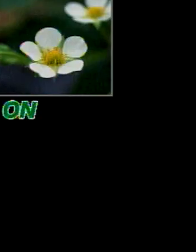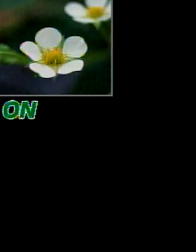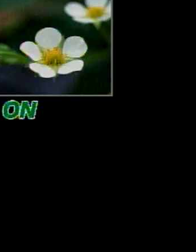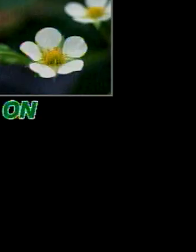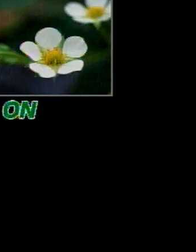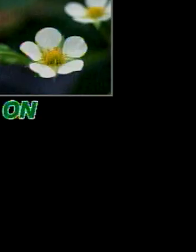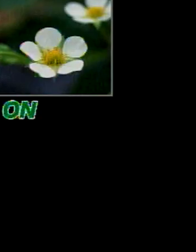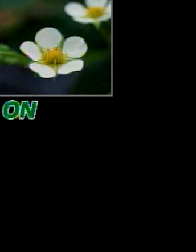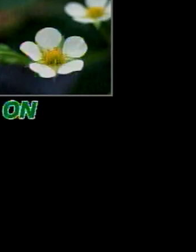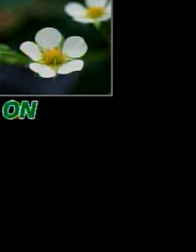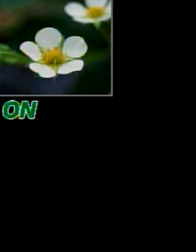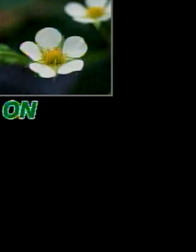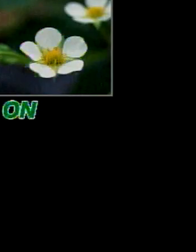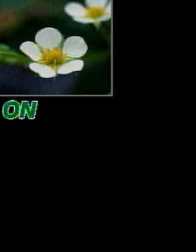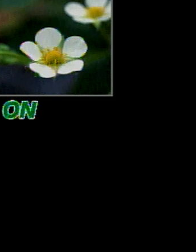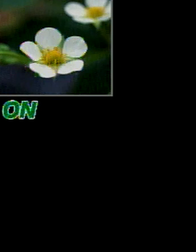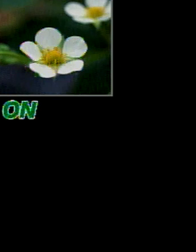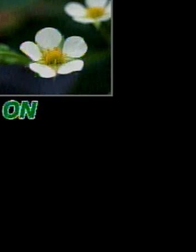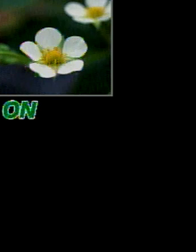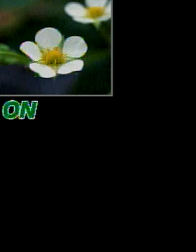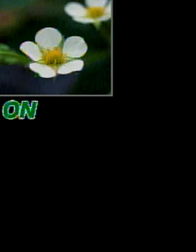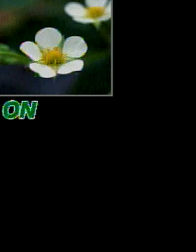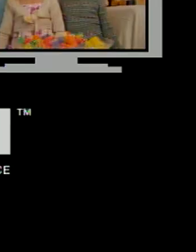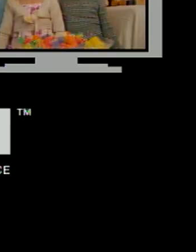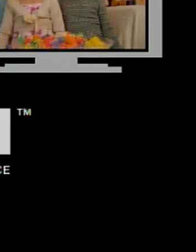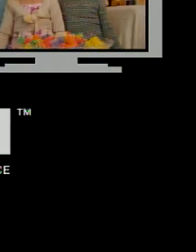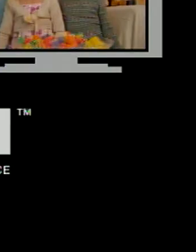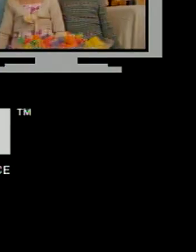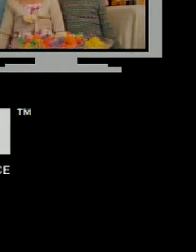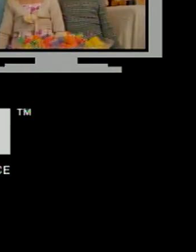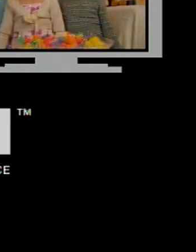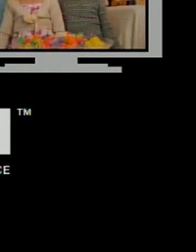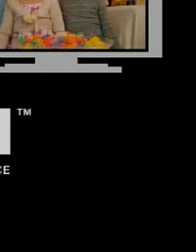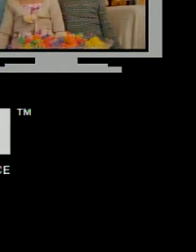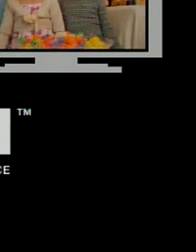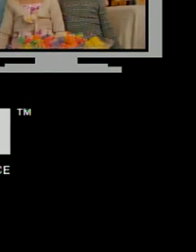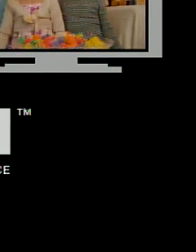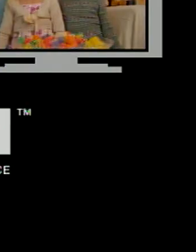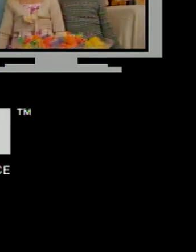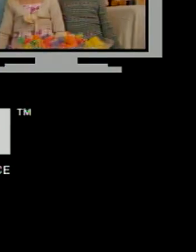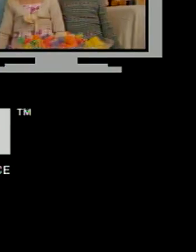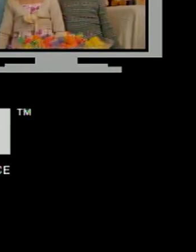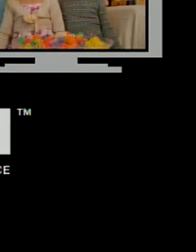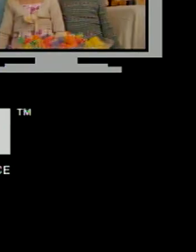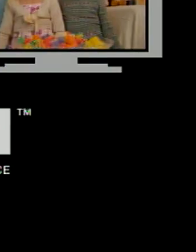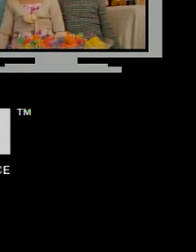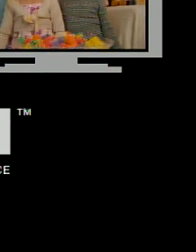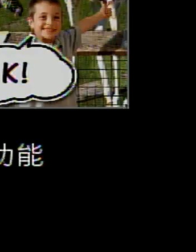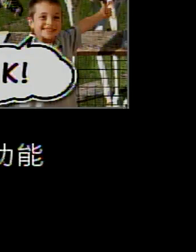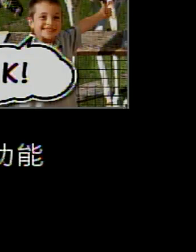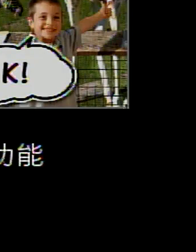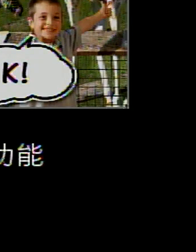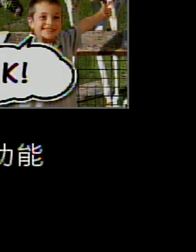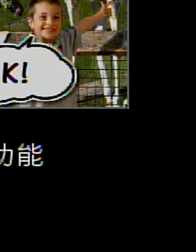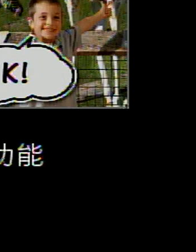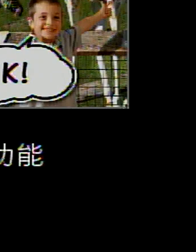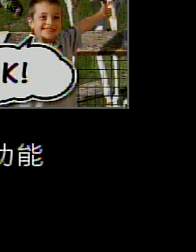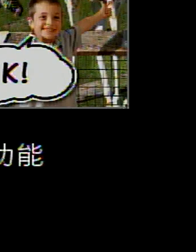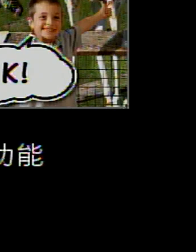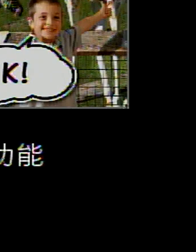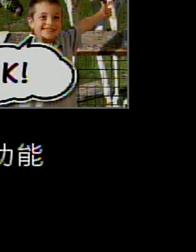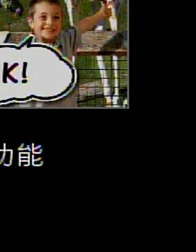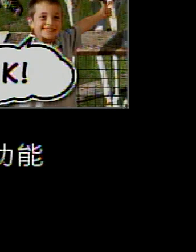两个是扣合的，因为在里面我们就是说有设计了一些快筛的原则，假使说频道它是因